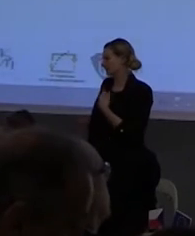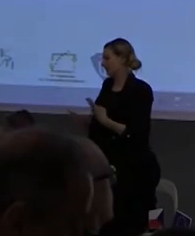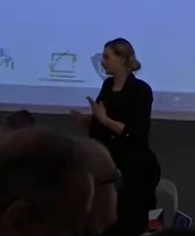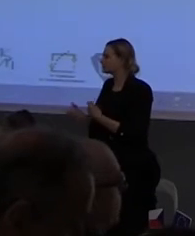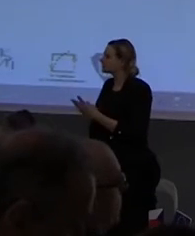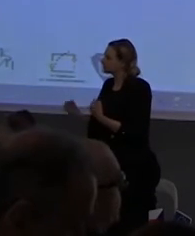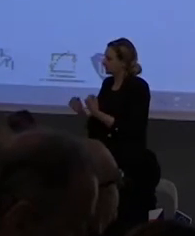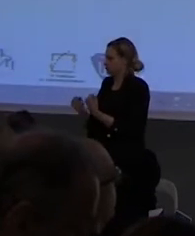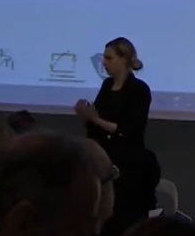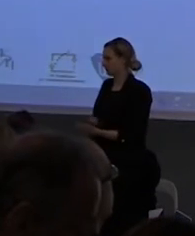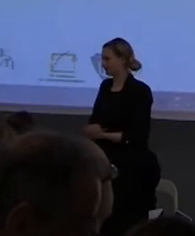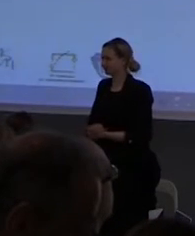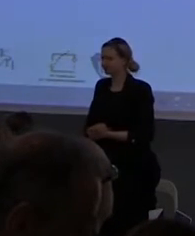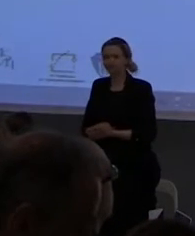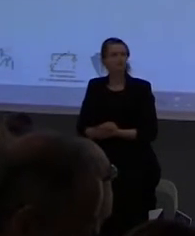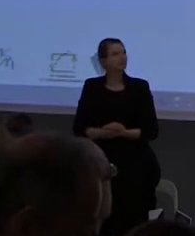Tak.